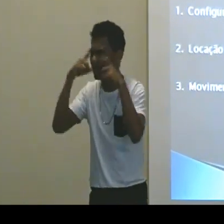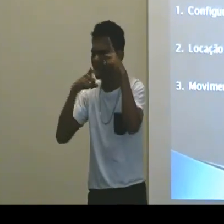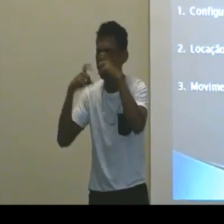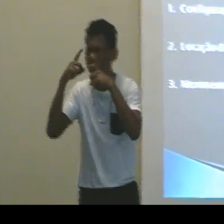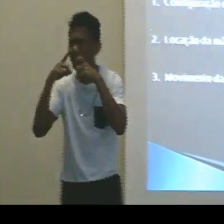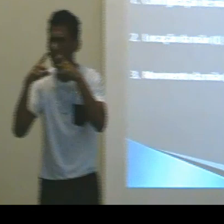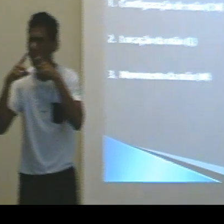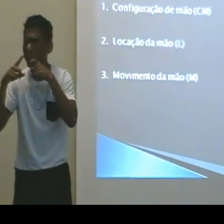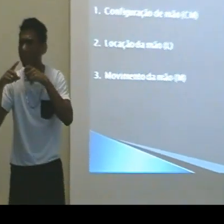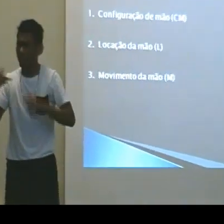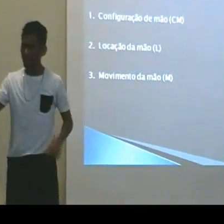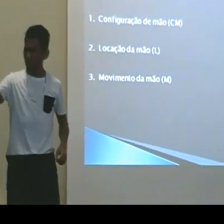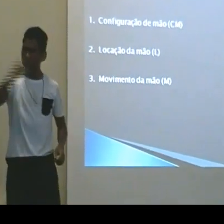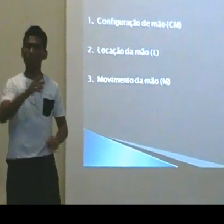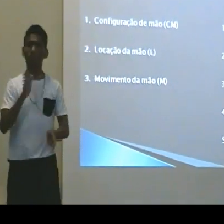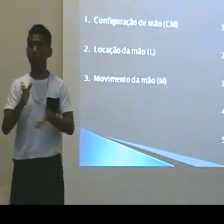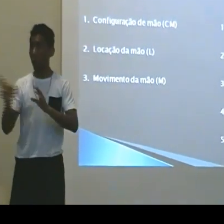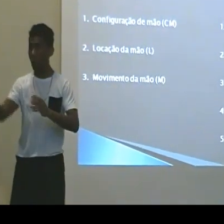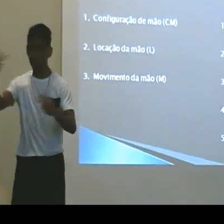faciais corporais.